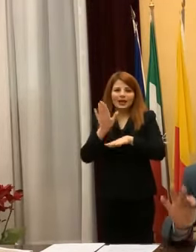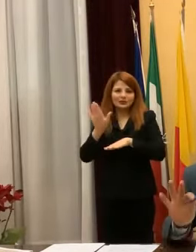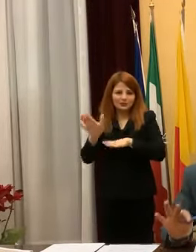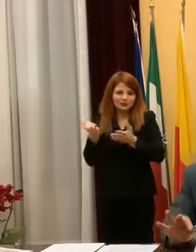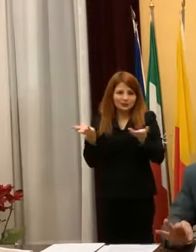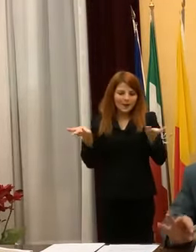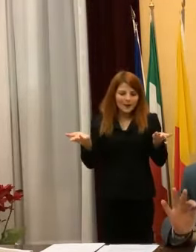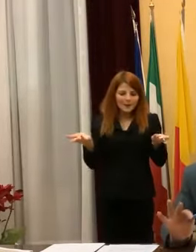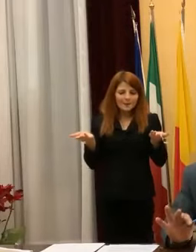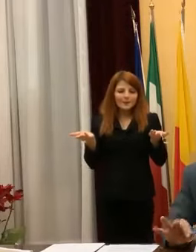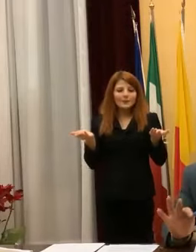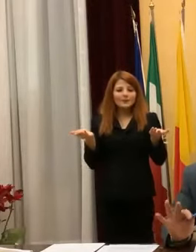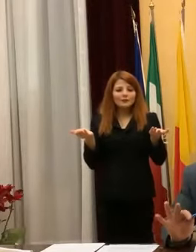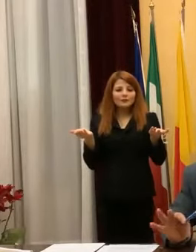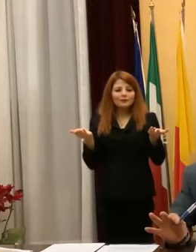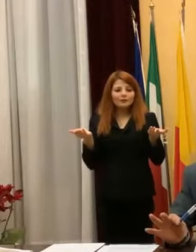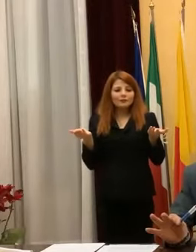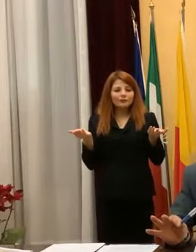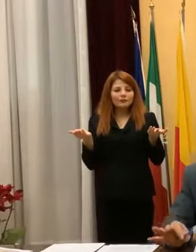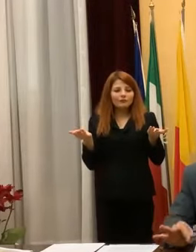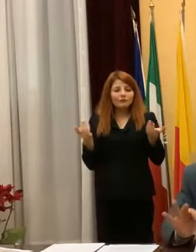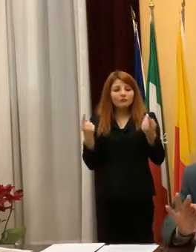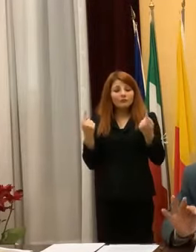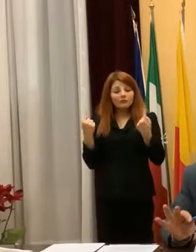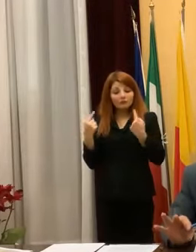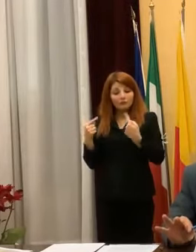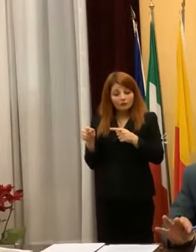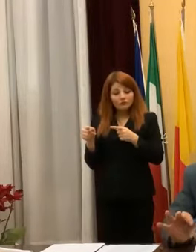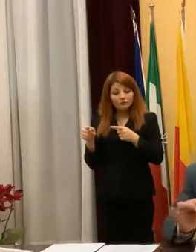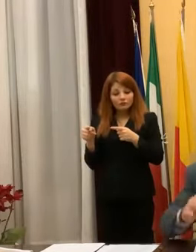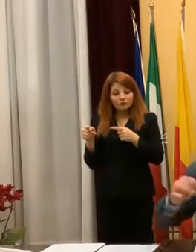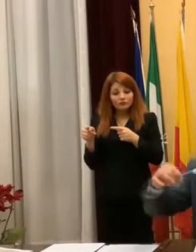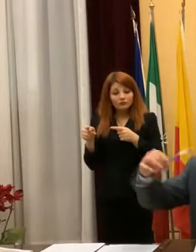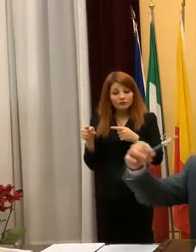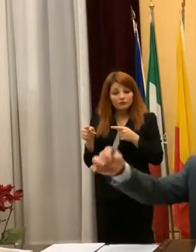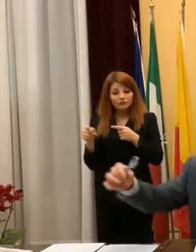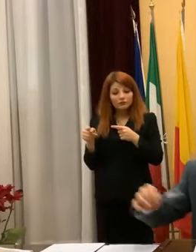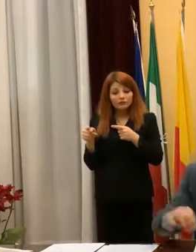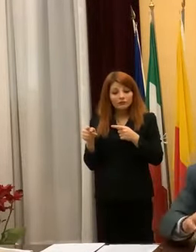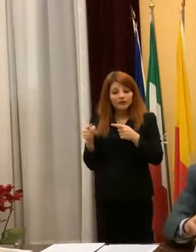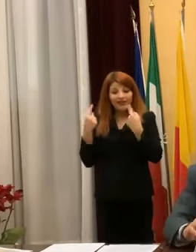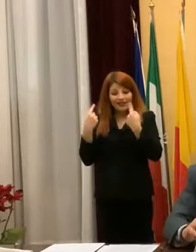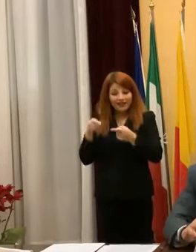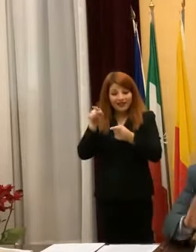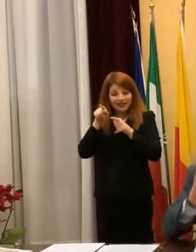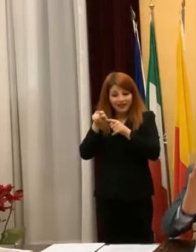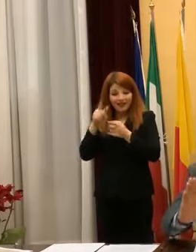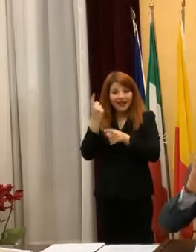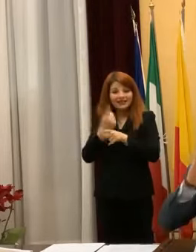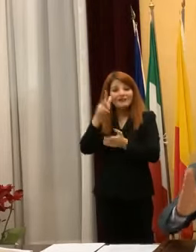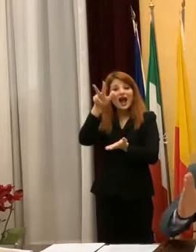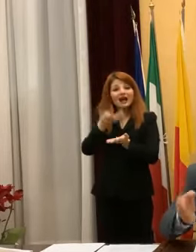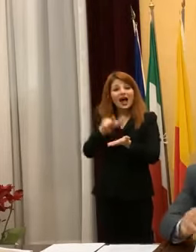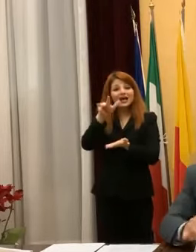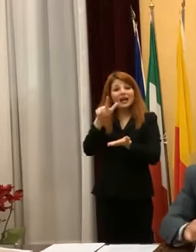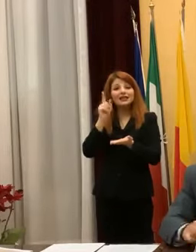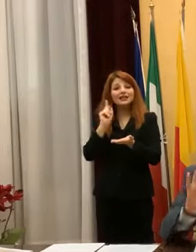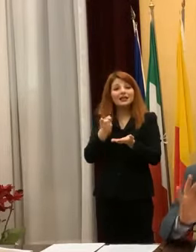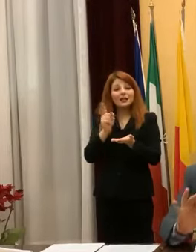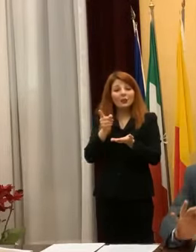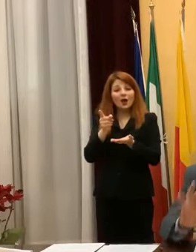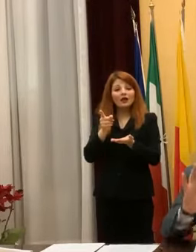supporto, demandata a commissario ad acta, garantirà nella fase 2 una più specifica regia